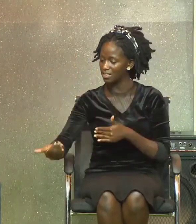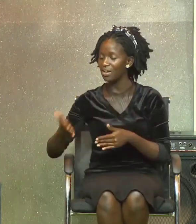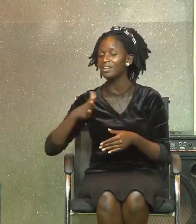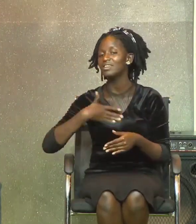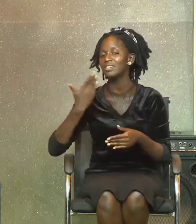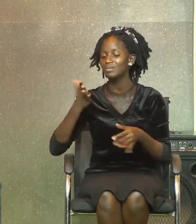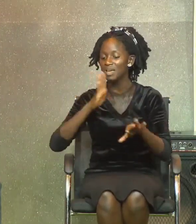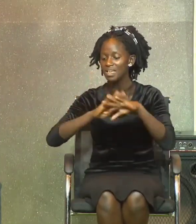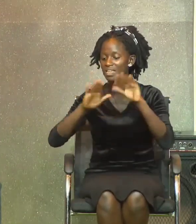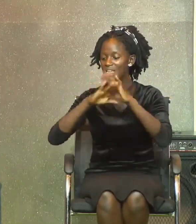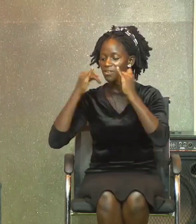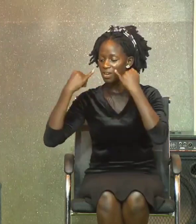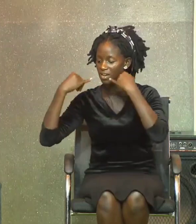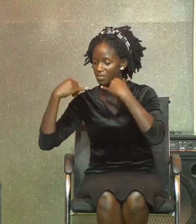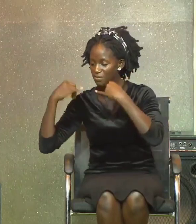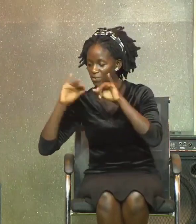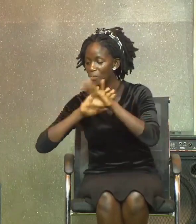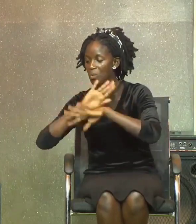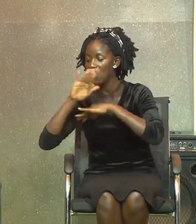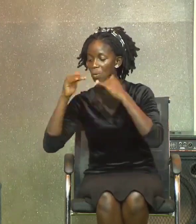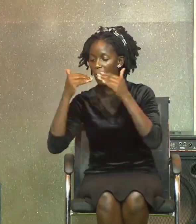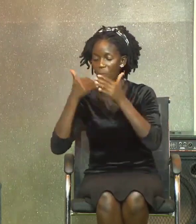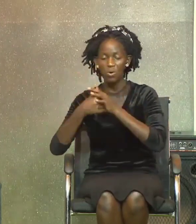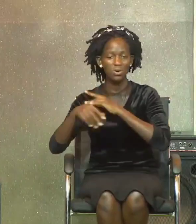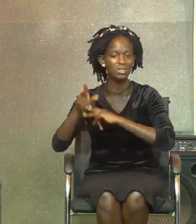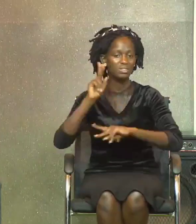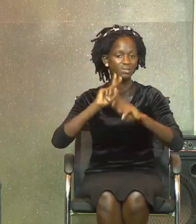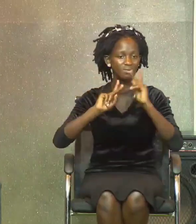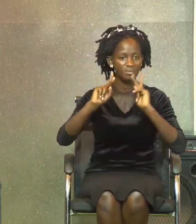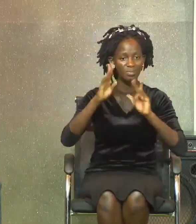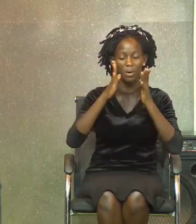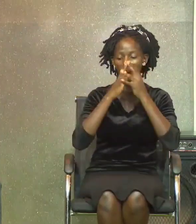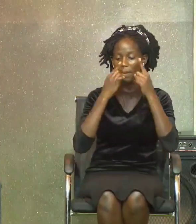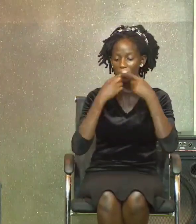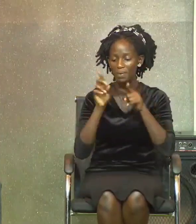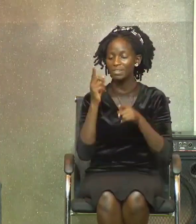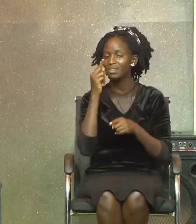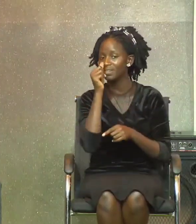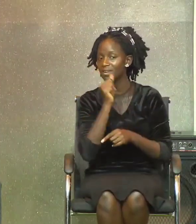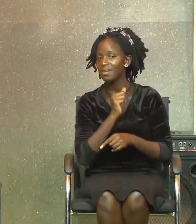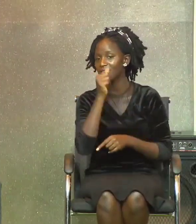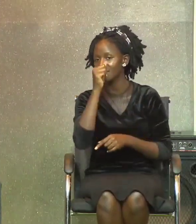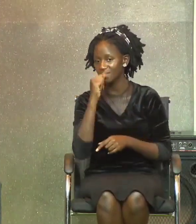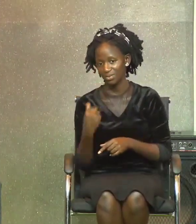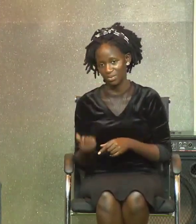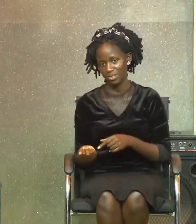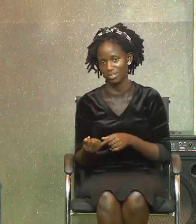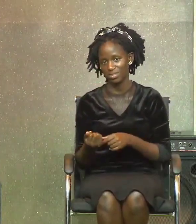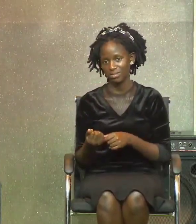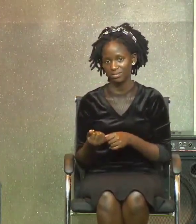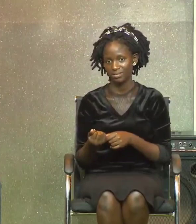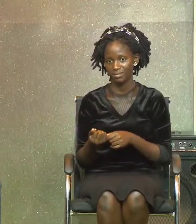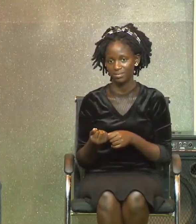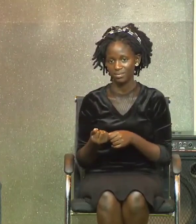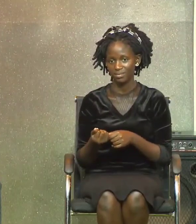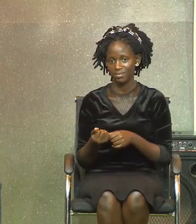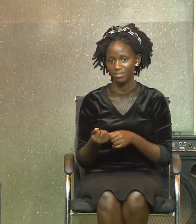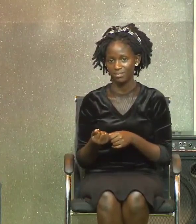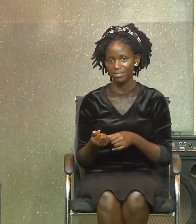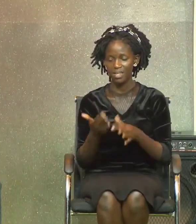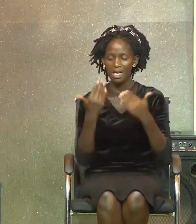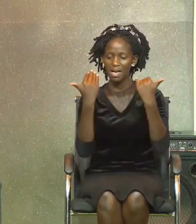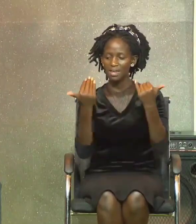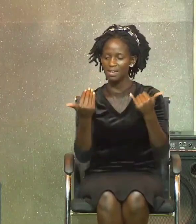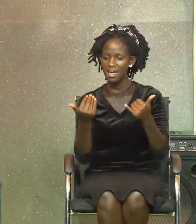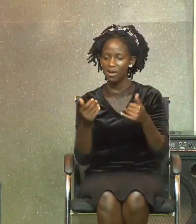balala, nze namanya kyama era ekirungi tetubamanyi. Eyi temubamanyi. Era omukazi ennaku